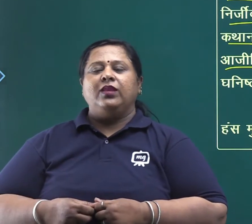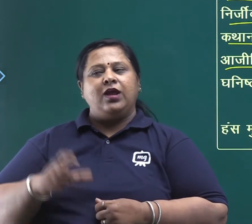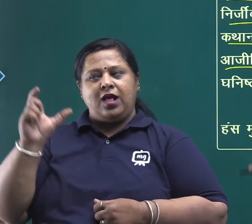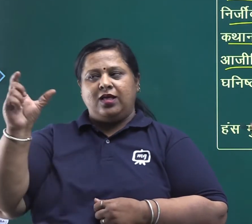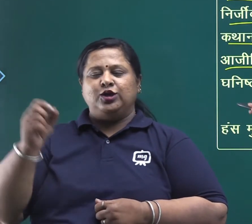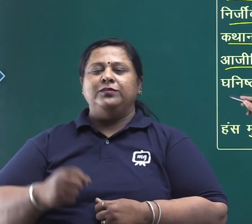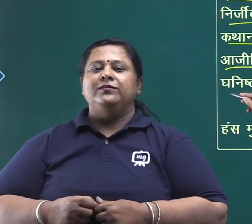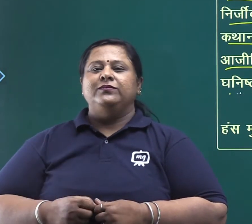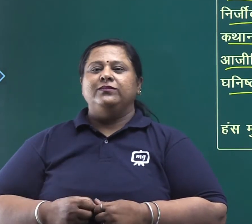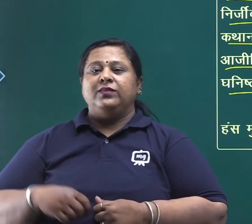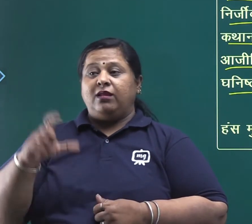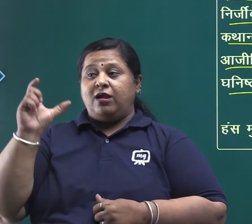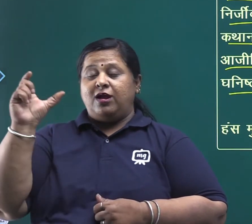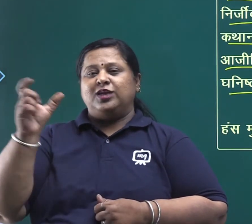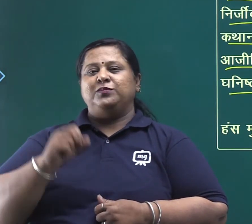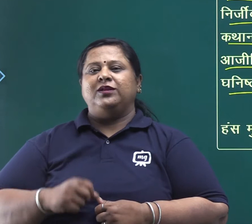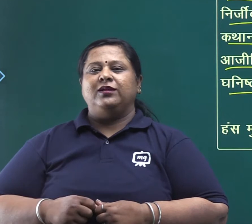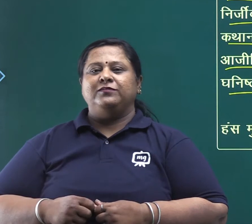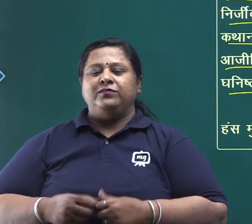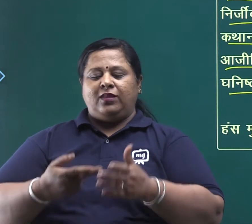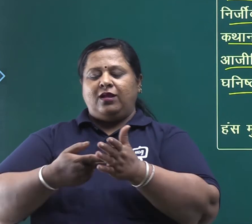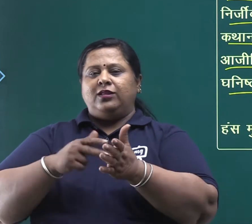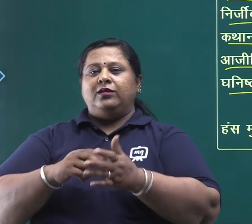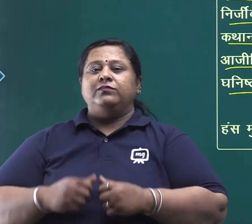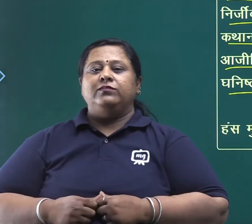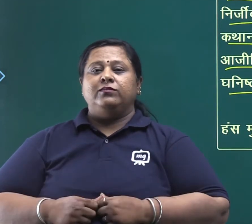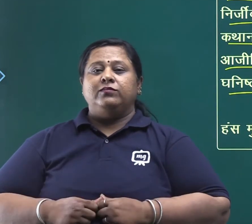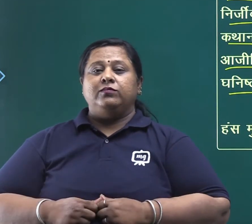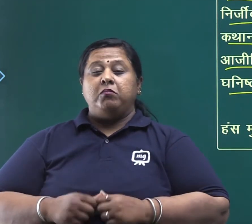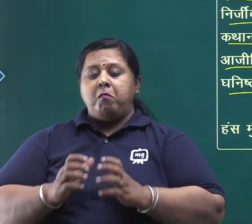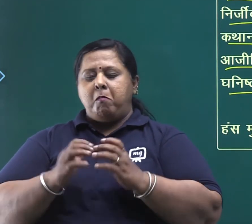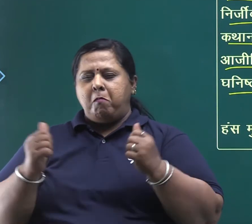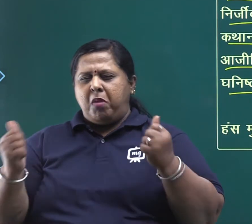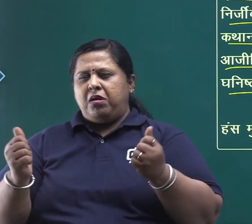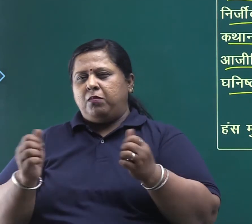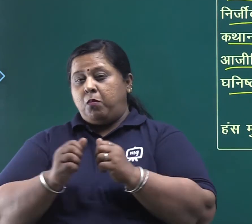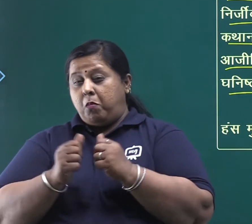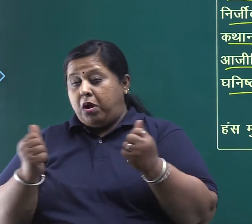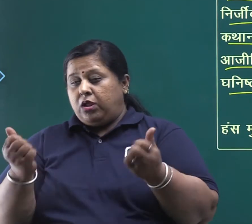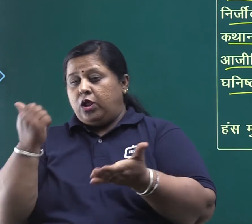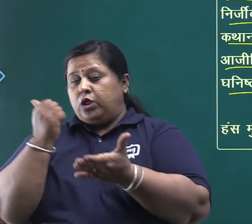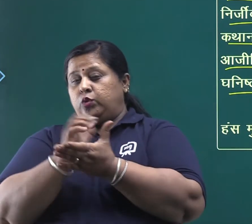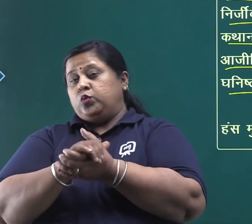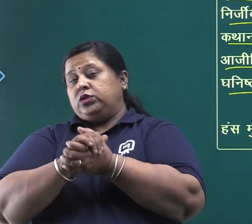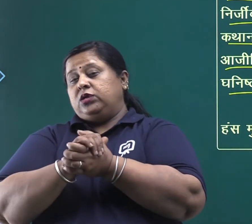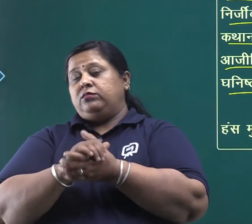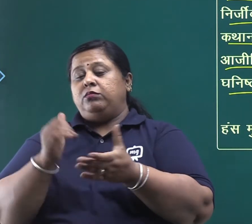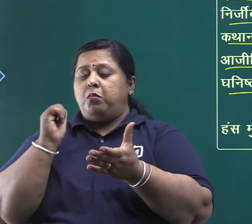अगला शब्द घनिष्ठ मित्रता, अर्थ होगा पक्की या गहरी